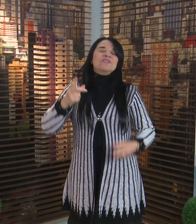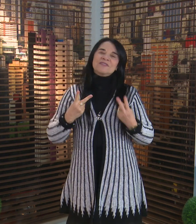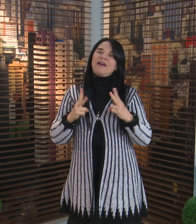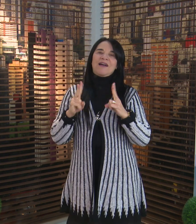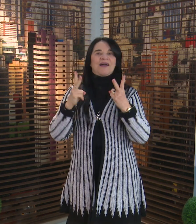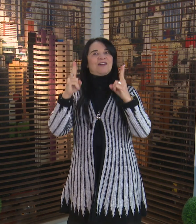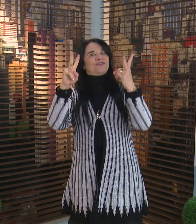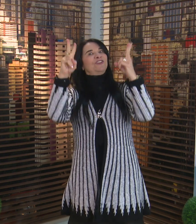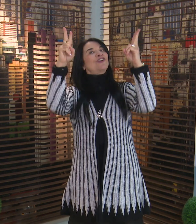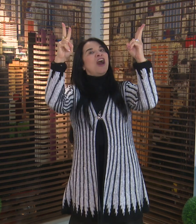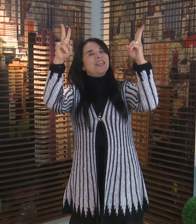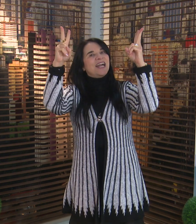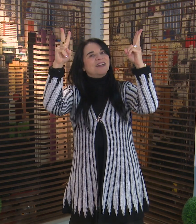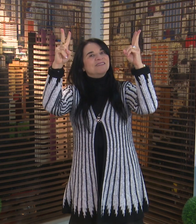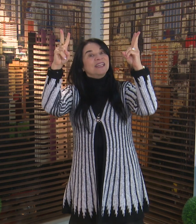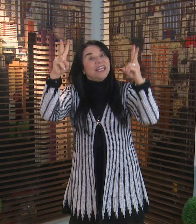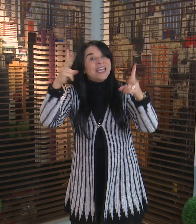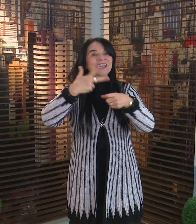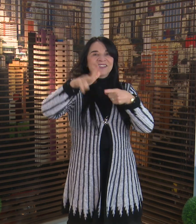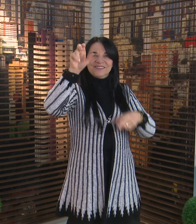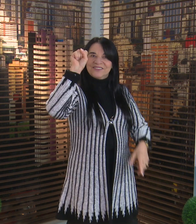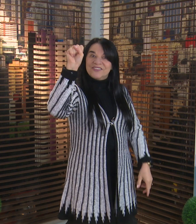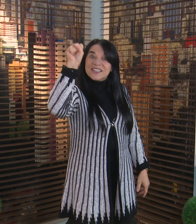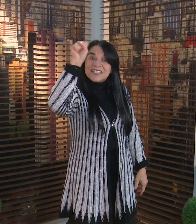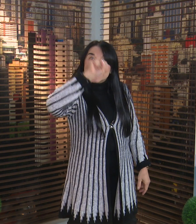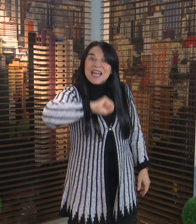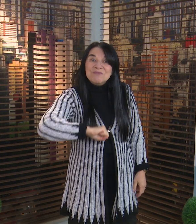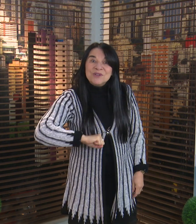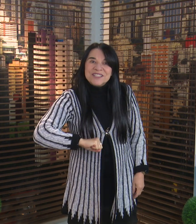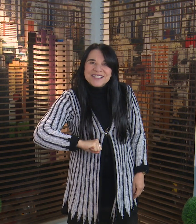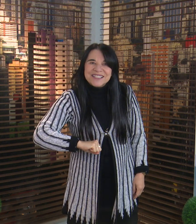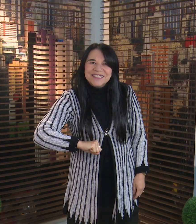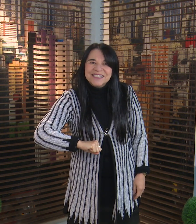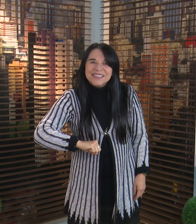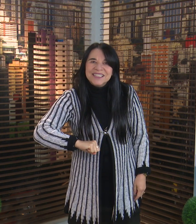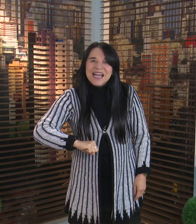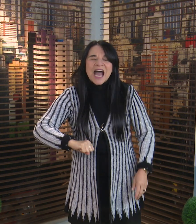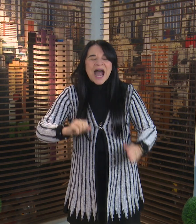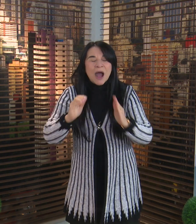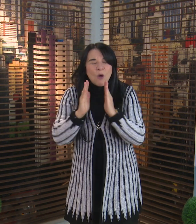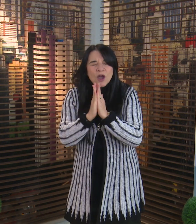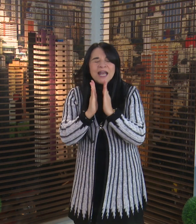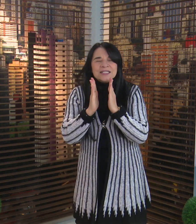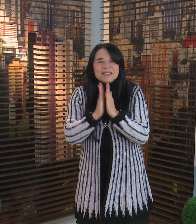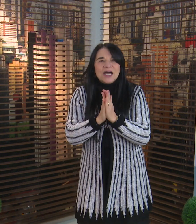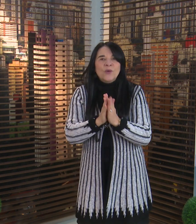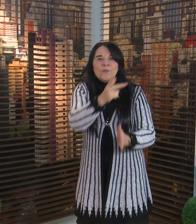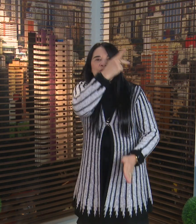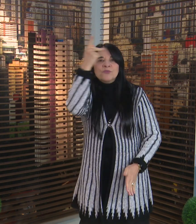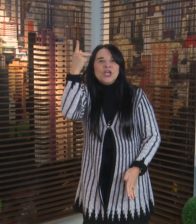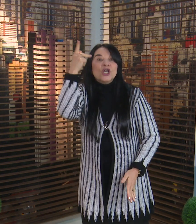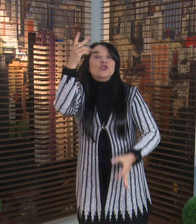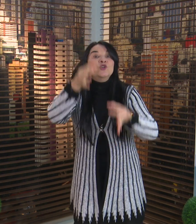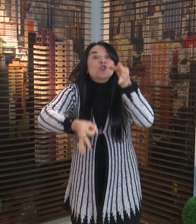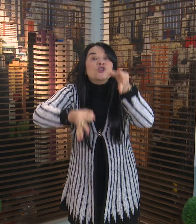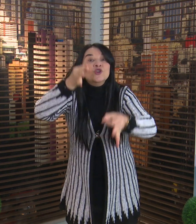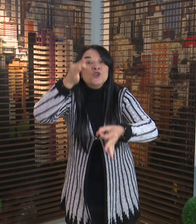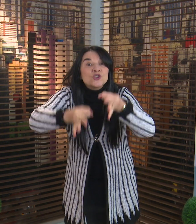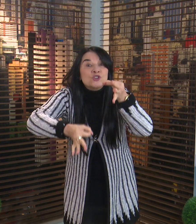alcançamos a vitória e vencemos. A oração do